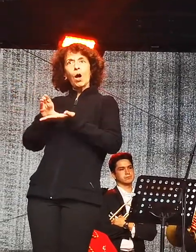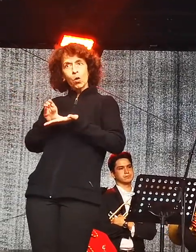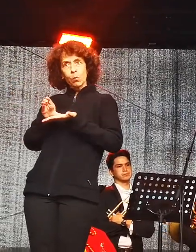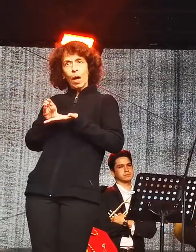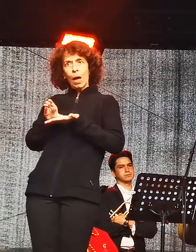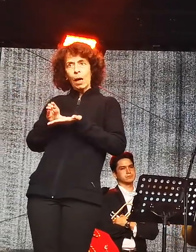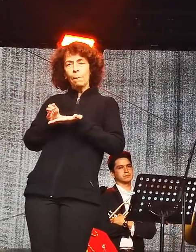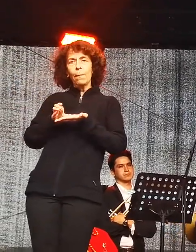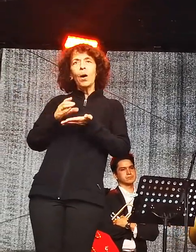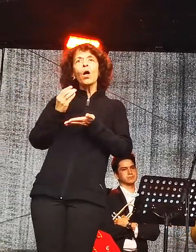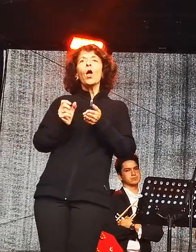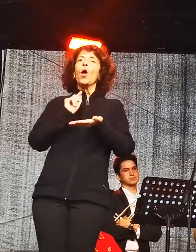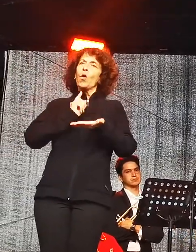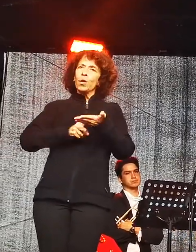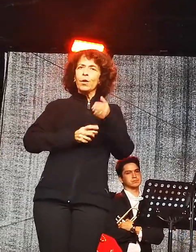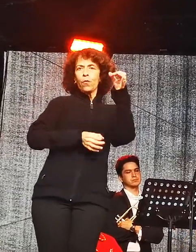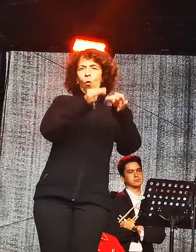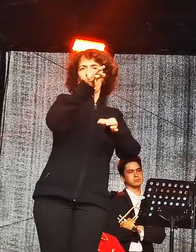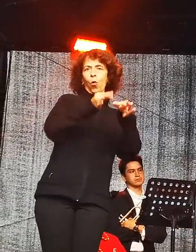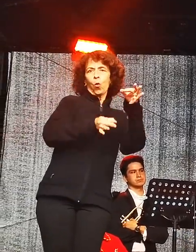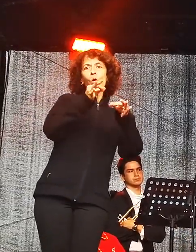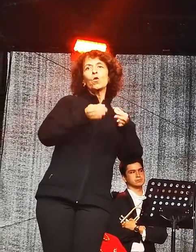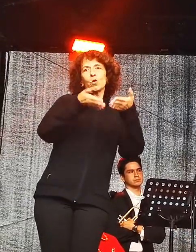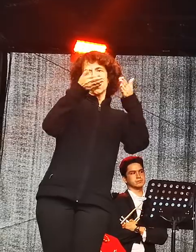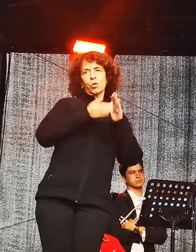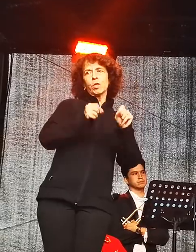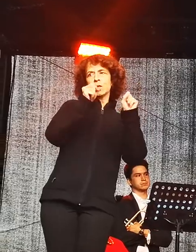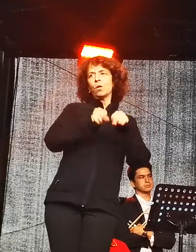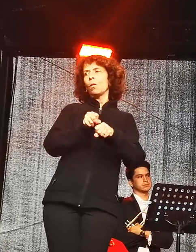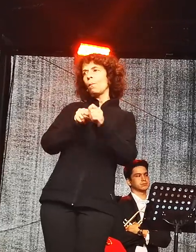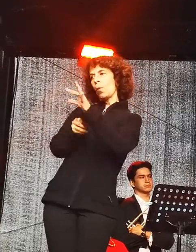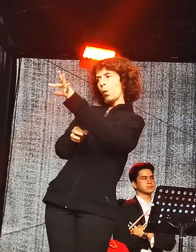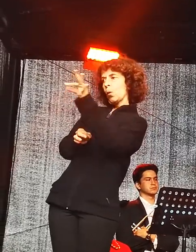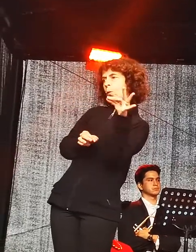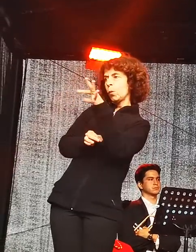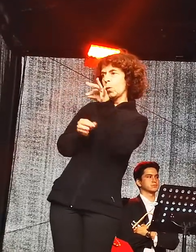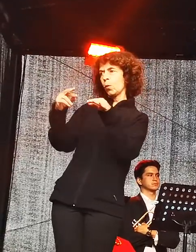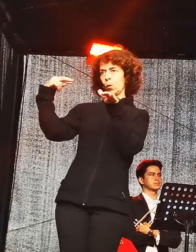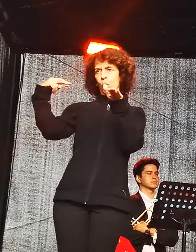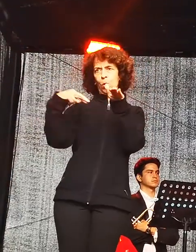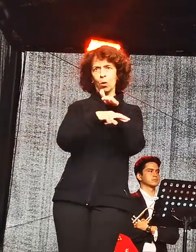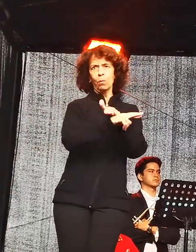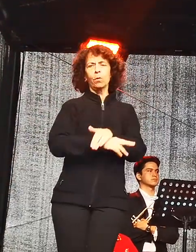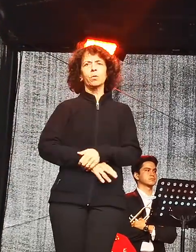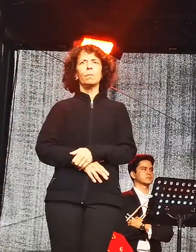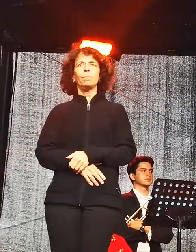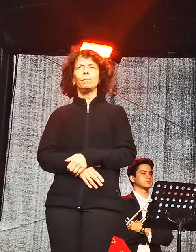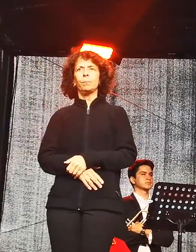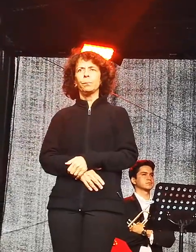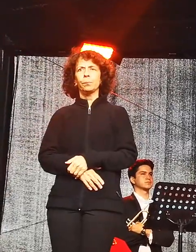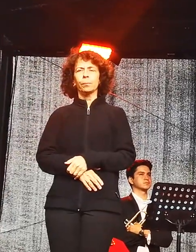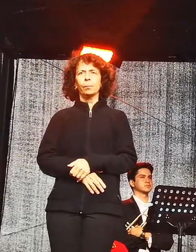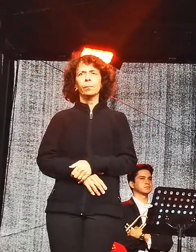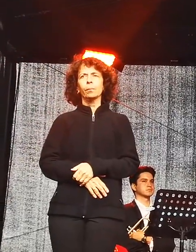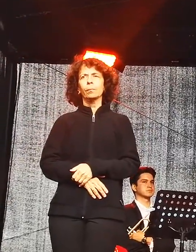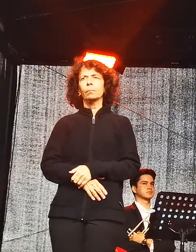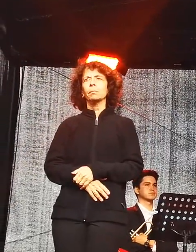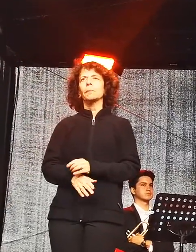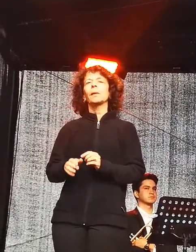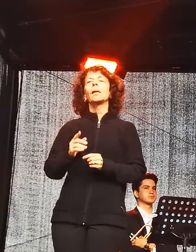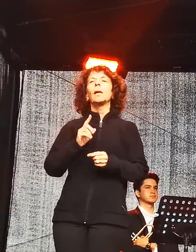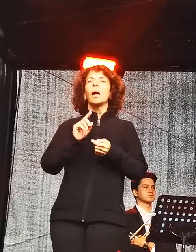soit notoirement son débiteur ou ne soit porté caution envers lui. Et il ne doit le